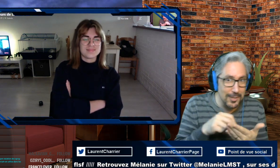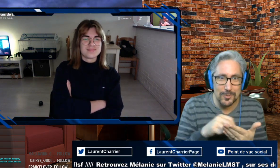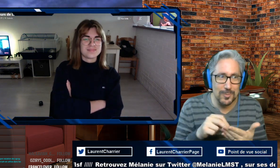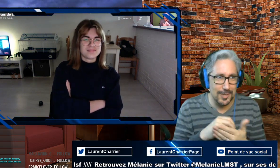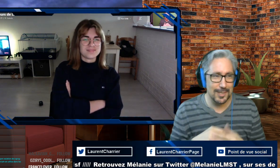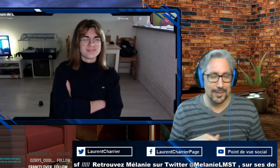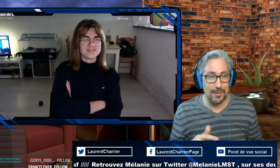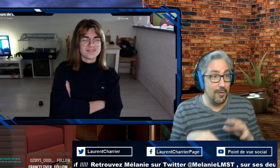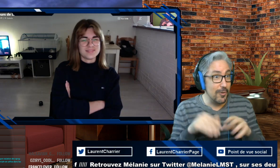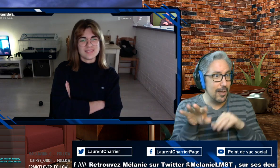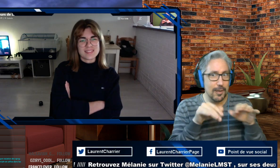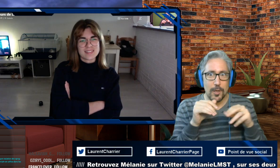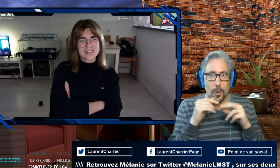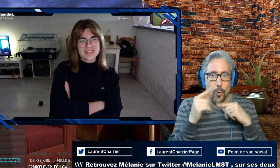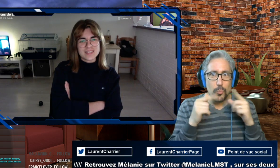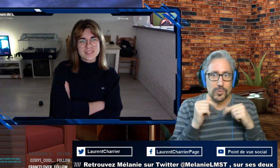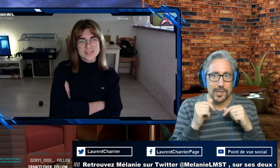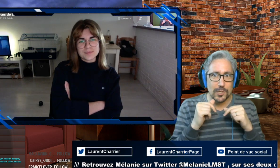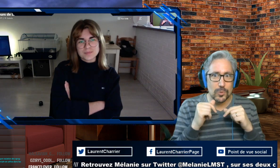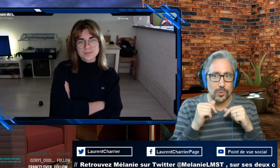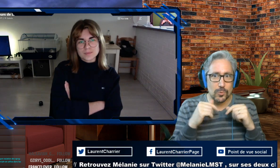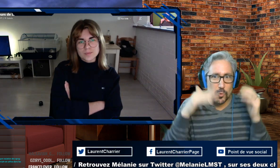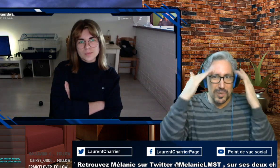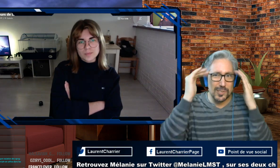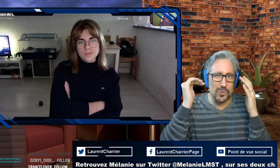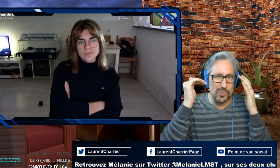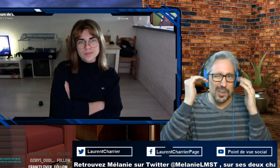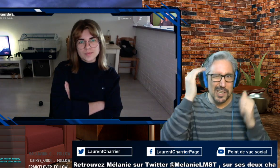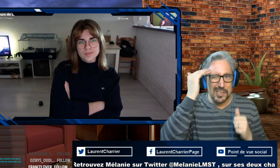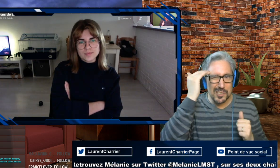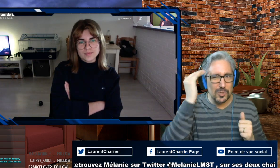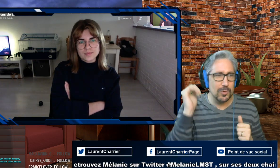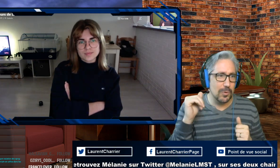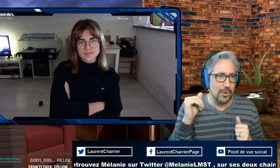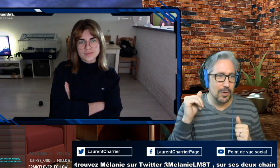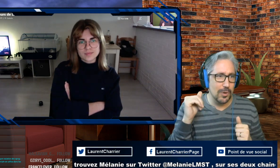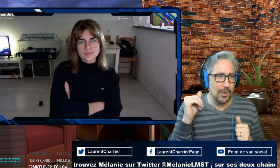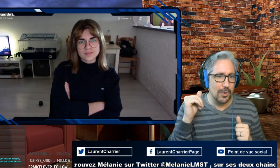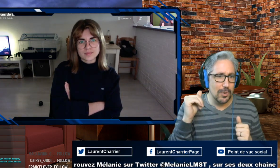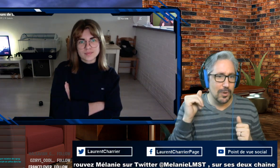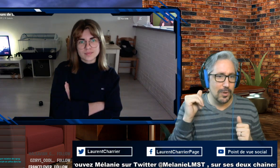On note et tout, machin. Enfin voilà. On peut se dire les choses, ou au pire,